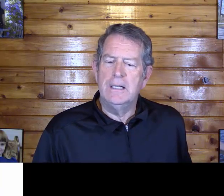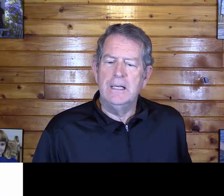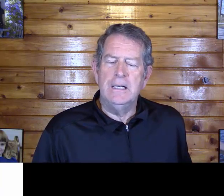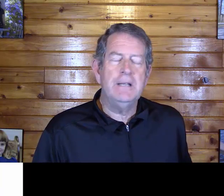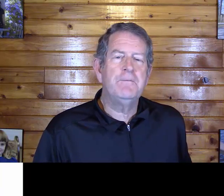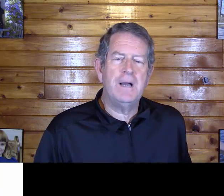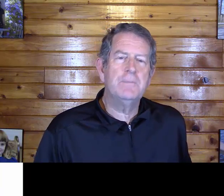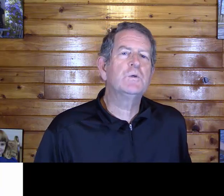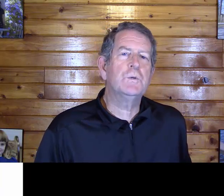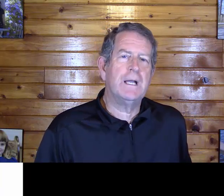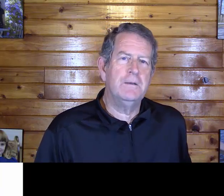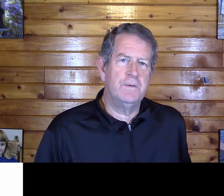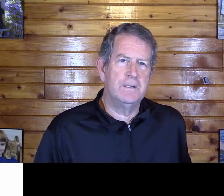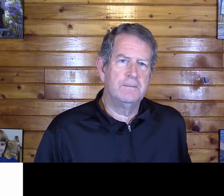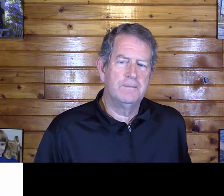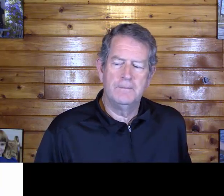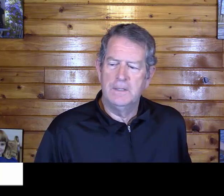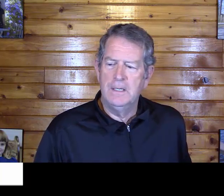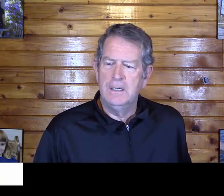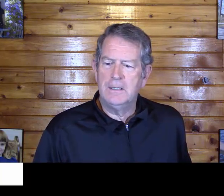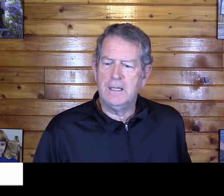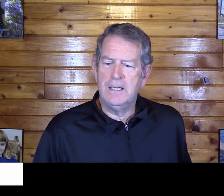Les femmes sont arrivées. 13.